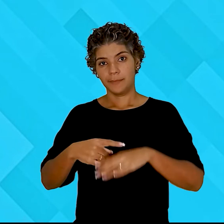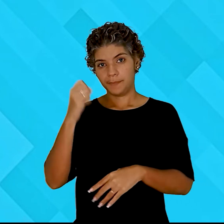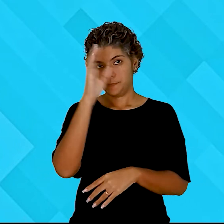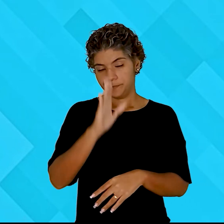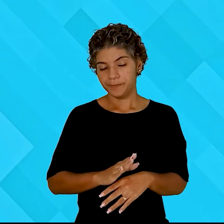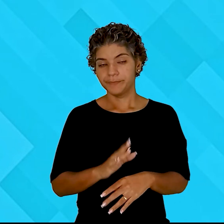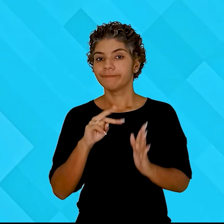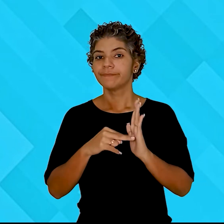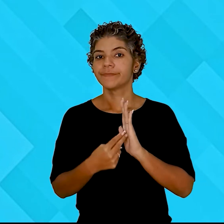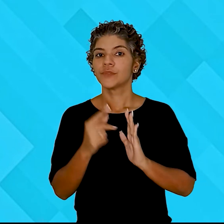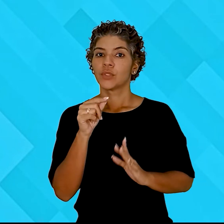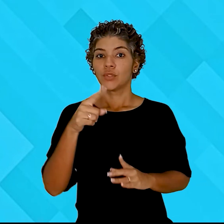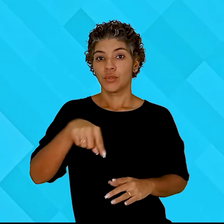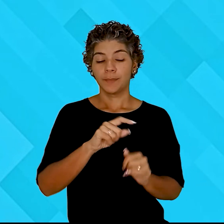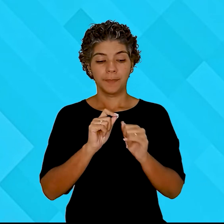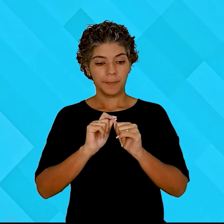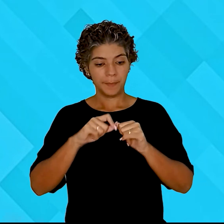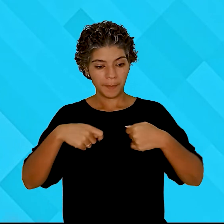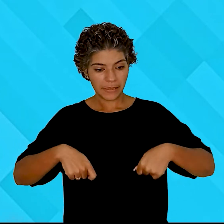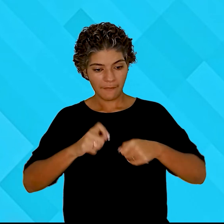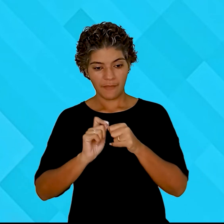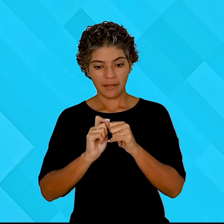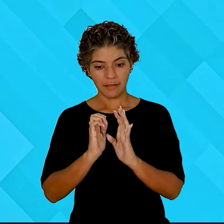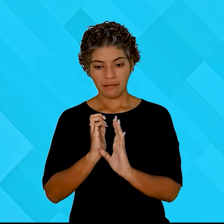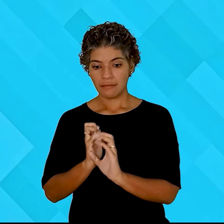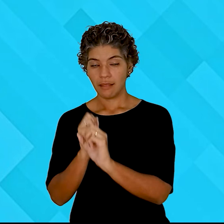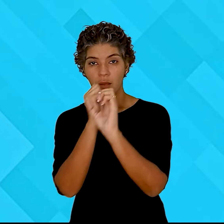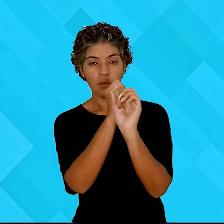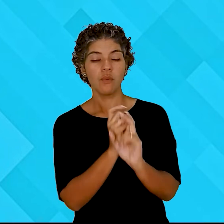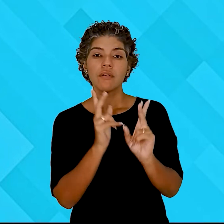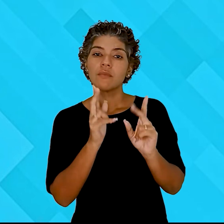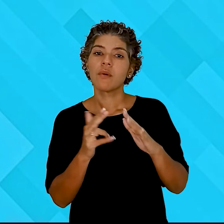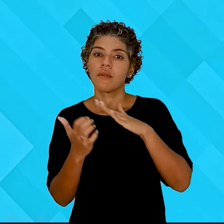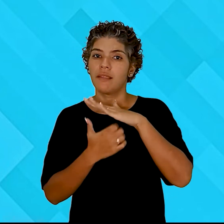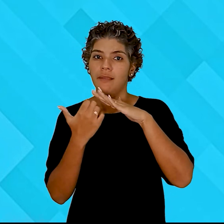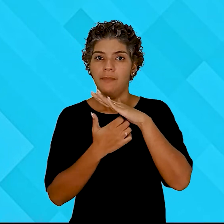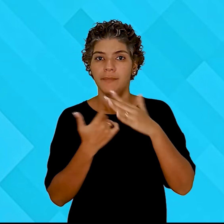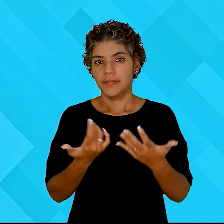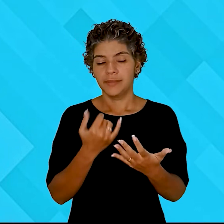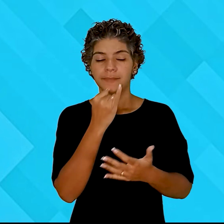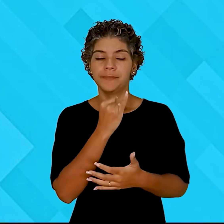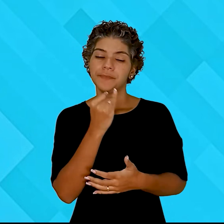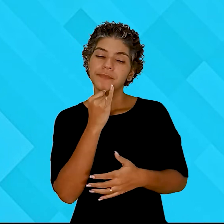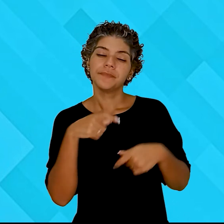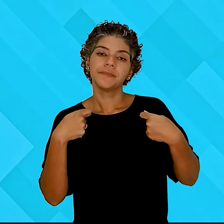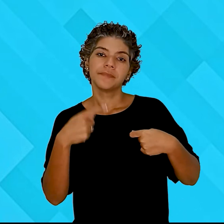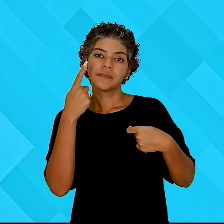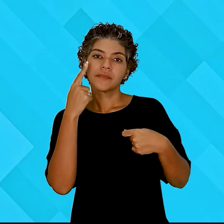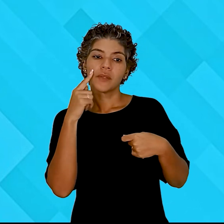tem que fazer uma forma de cálculo na sua vida como se você fosse uma empresa. Então, você tem que passar a dimensionar quais são os